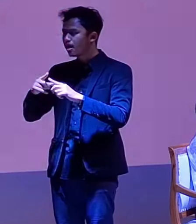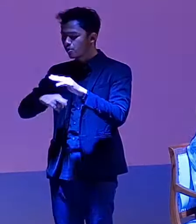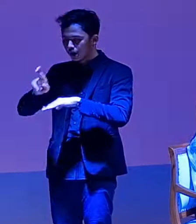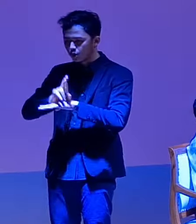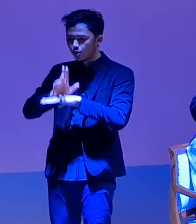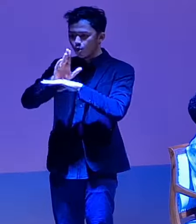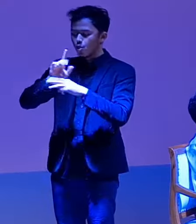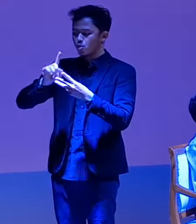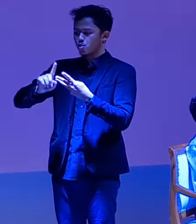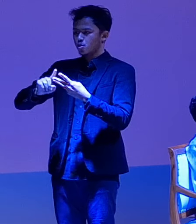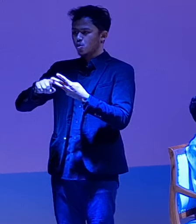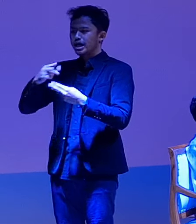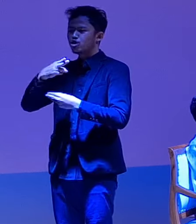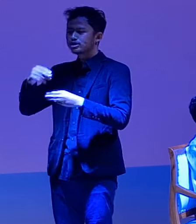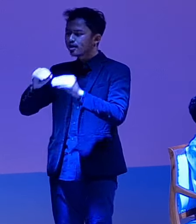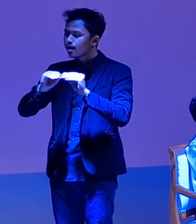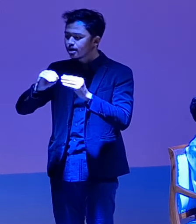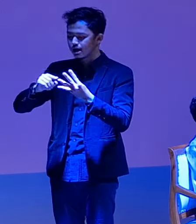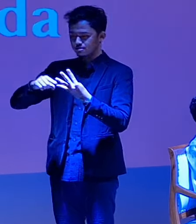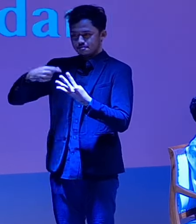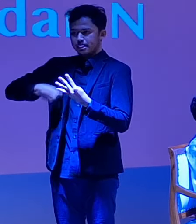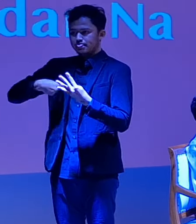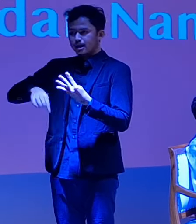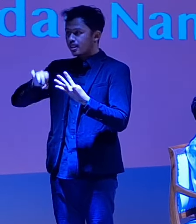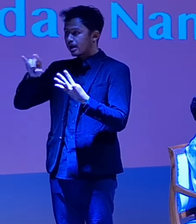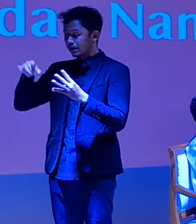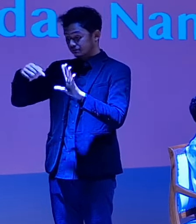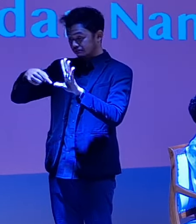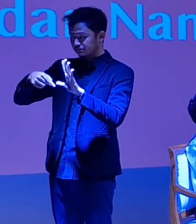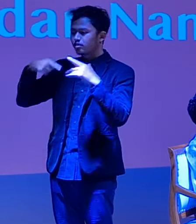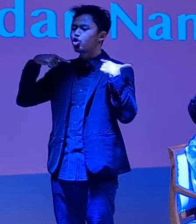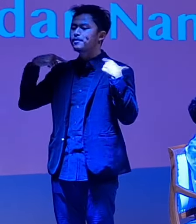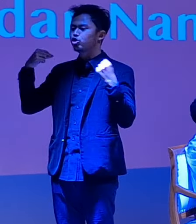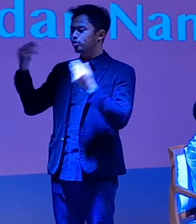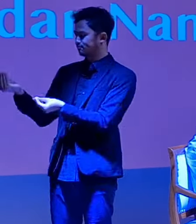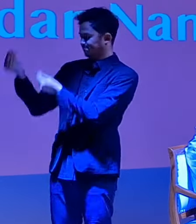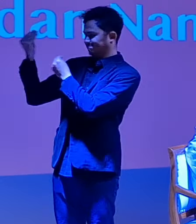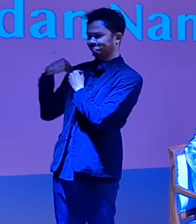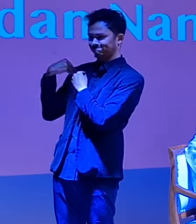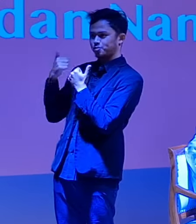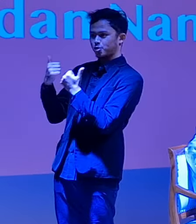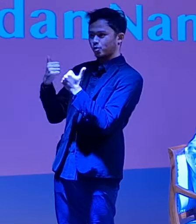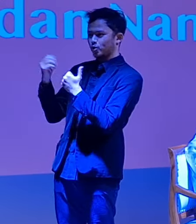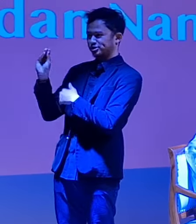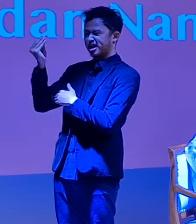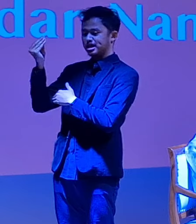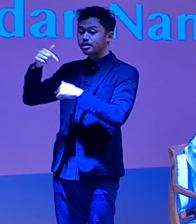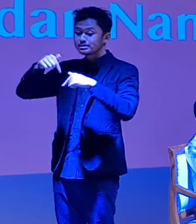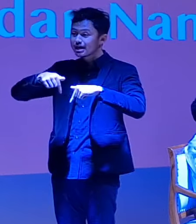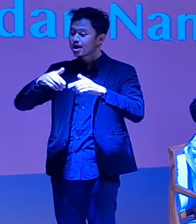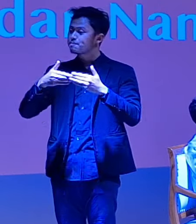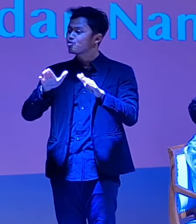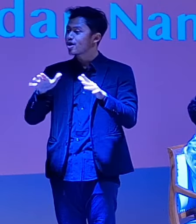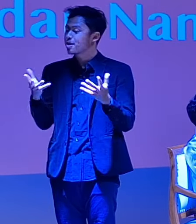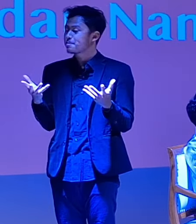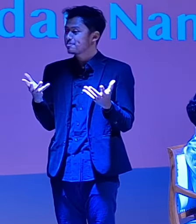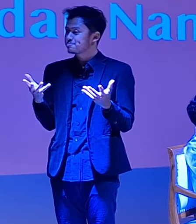jadi menteri segala macamnya dan akhirnya jadi gubernur. Nah ini kita mau membuka dengan ini